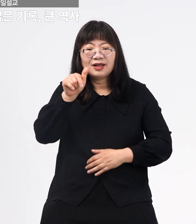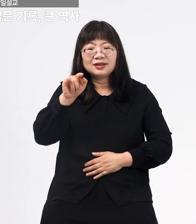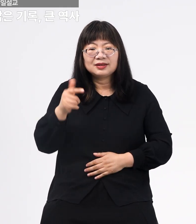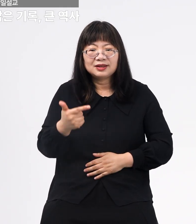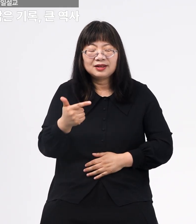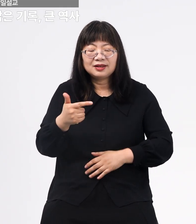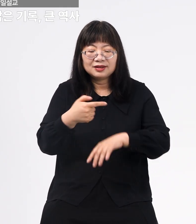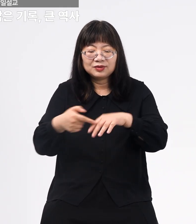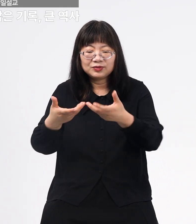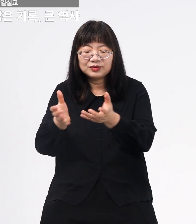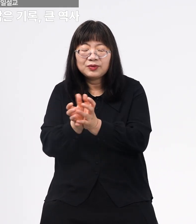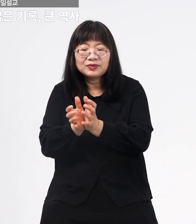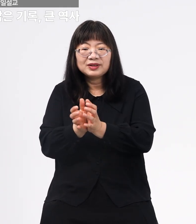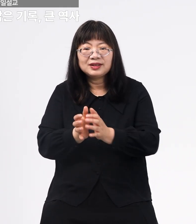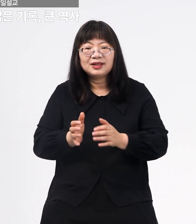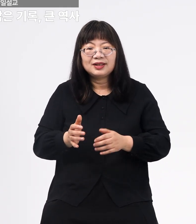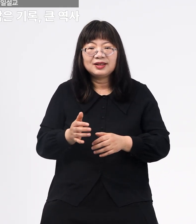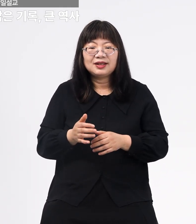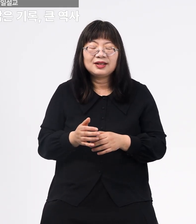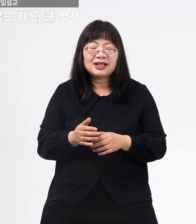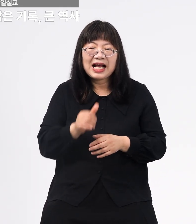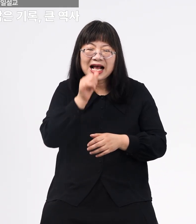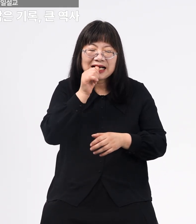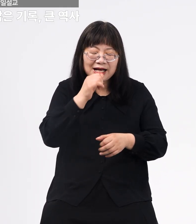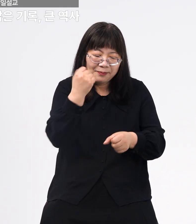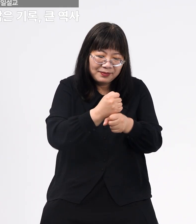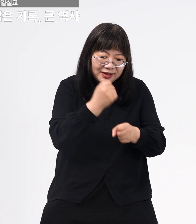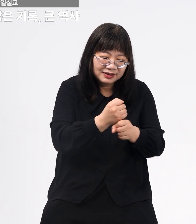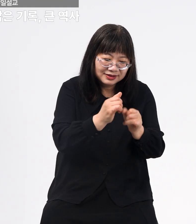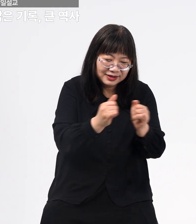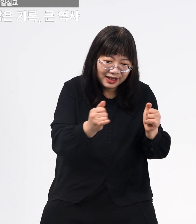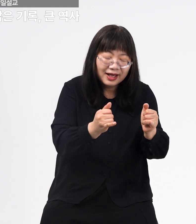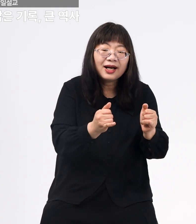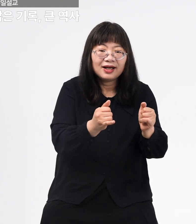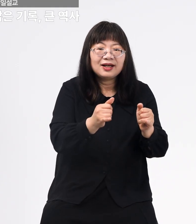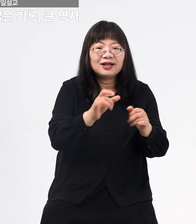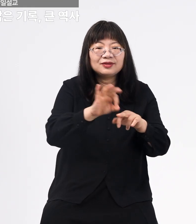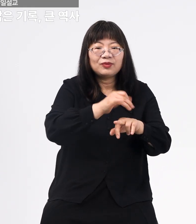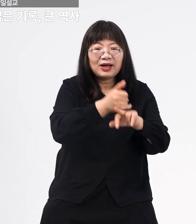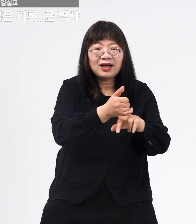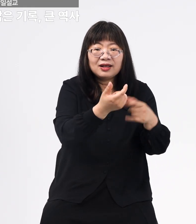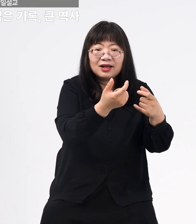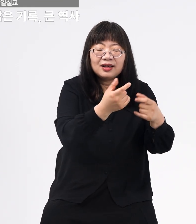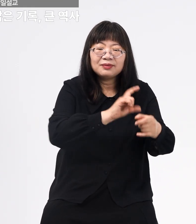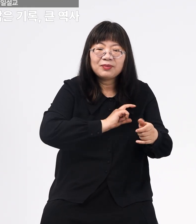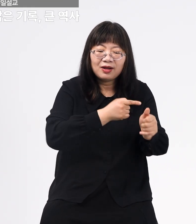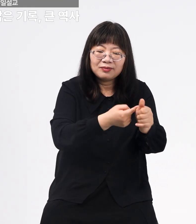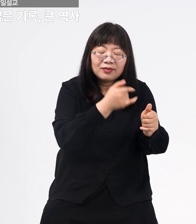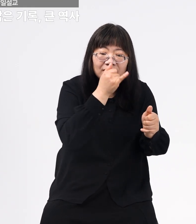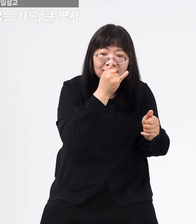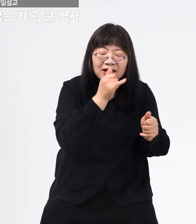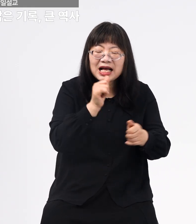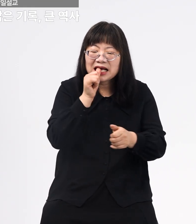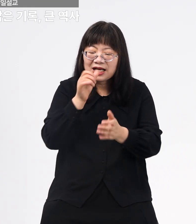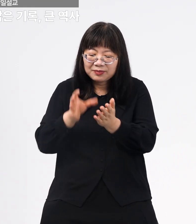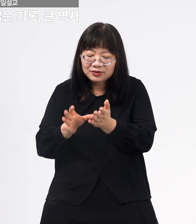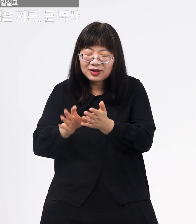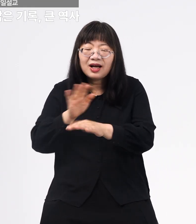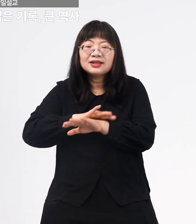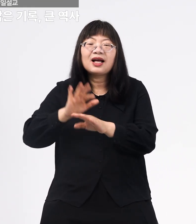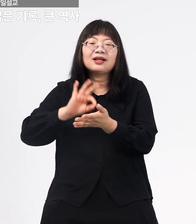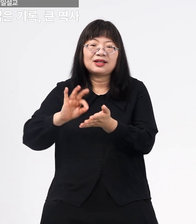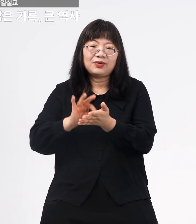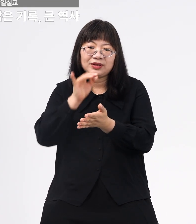족속은 대장장이들이라고 별명이 붙을 정도로 철기 문명을 잘 다루던 집안인지라 아마 이런 도구들이 있었던